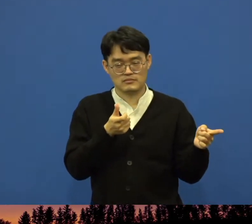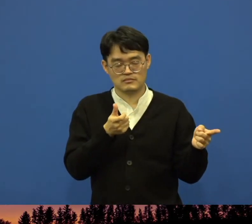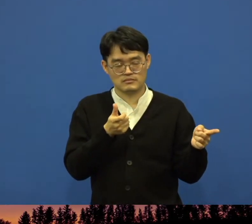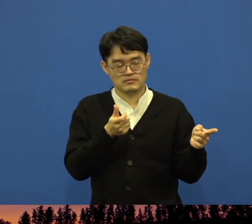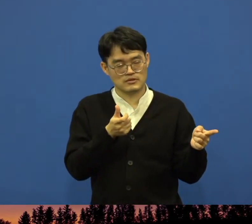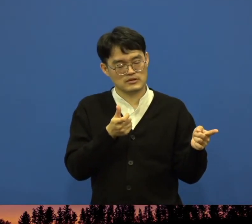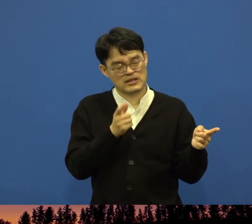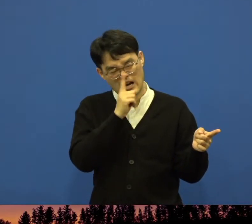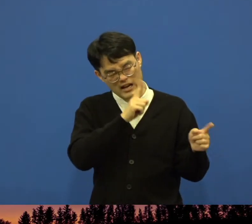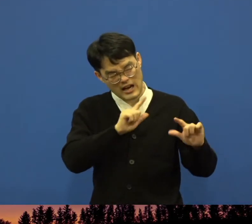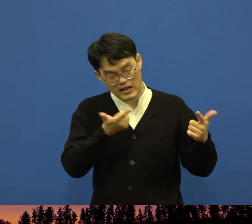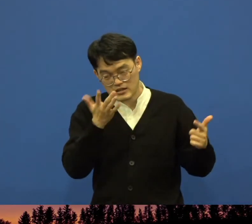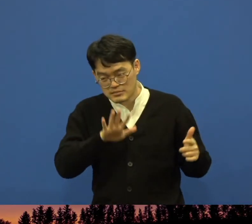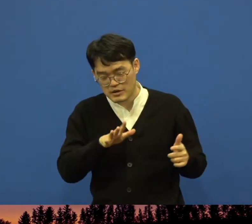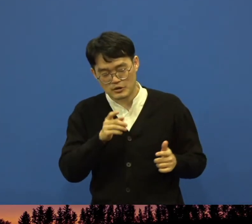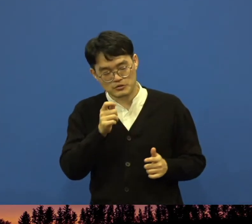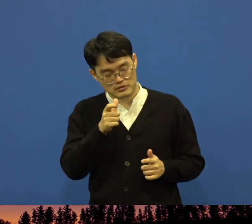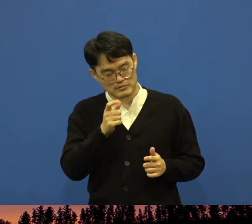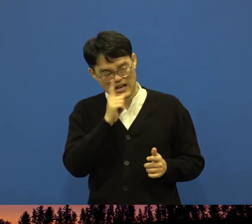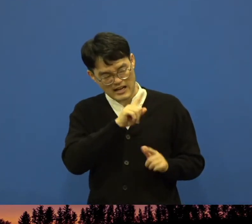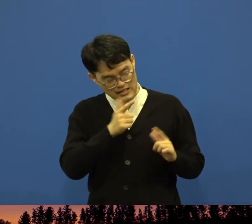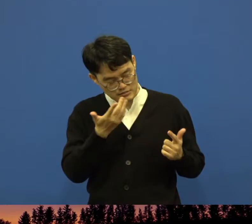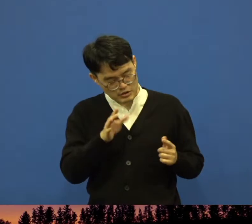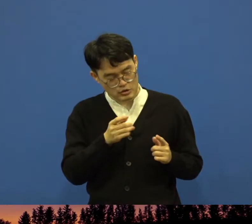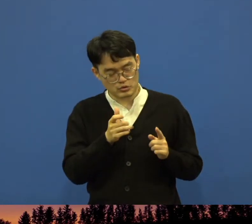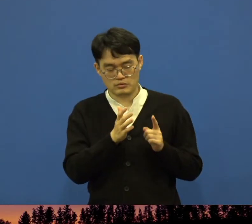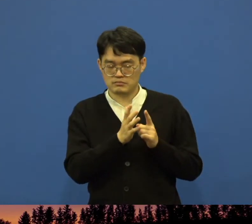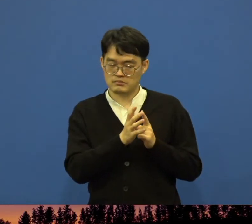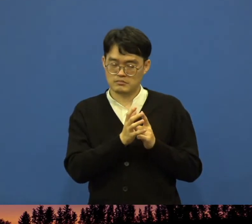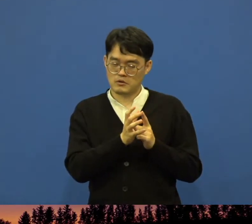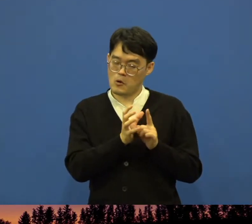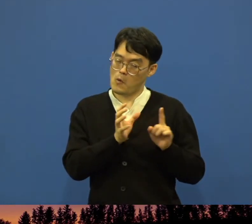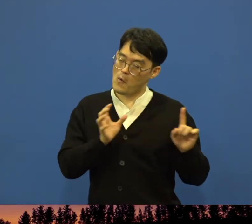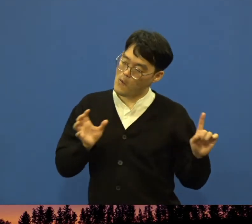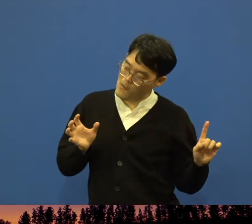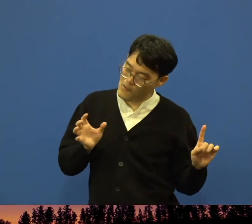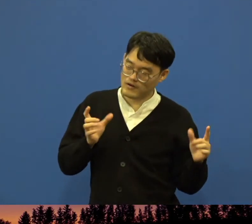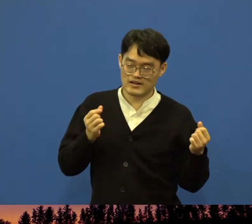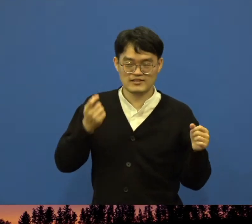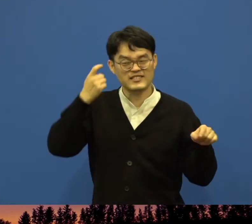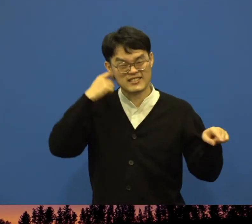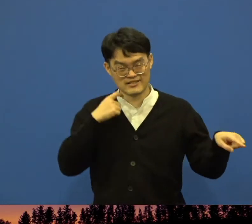악한 건 아니고 그 절대 그렇진 않아요. 좀 차갑다? 이제 그렇게 얘기를 할 수 있어요.